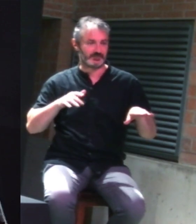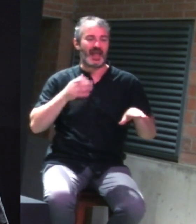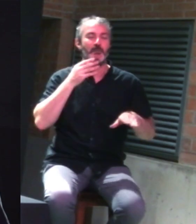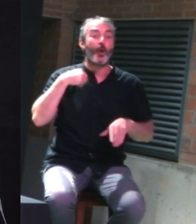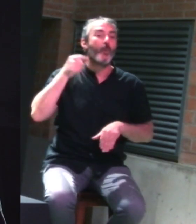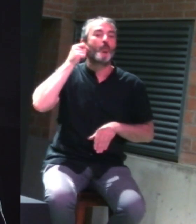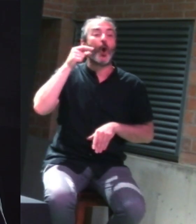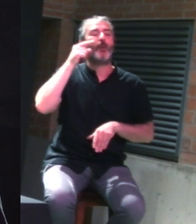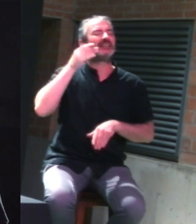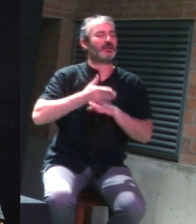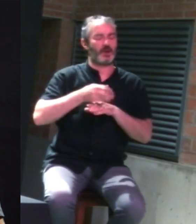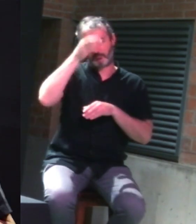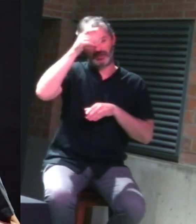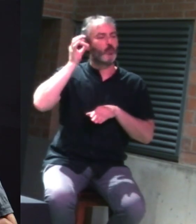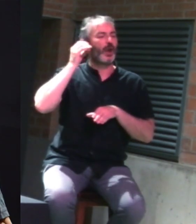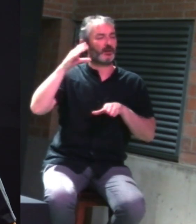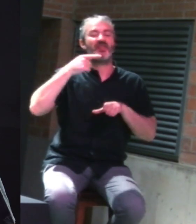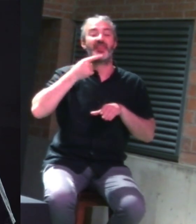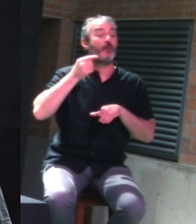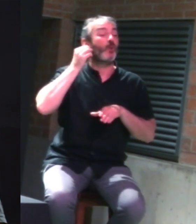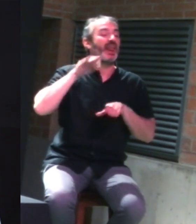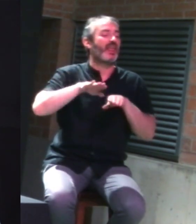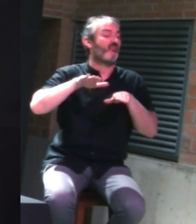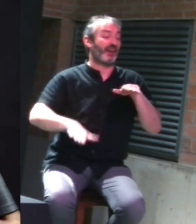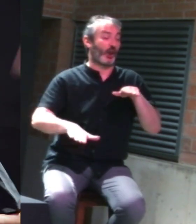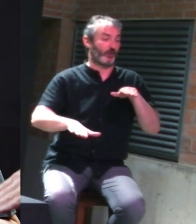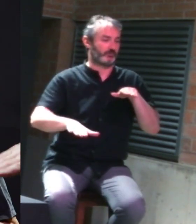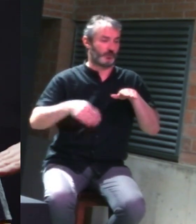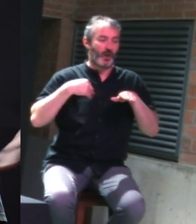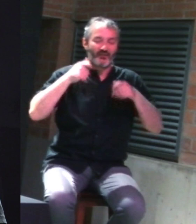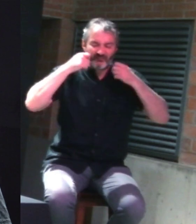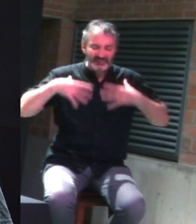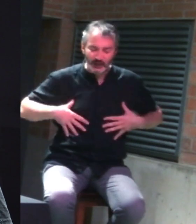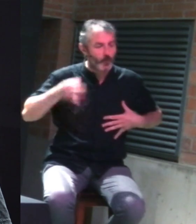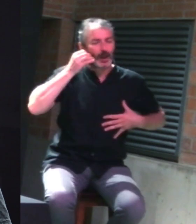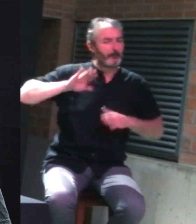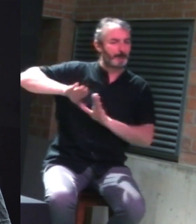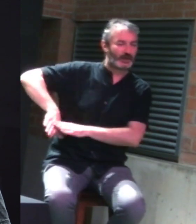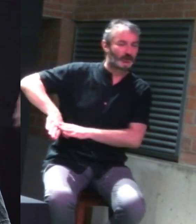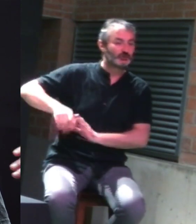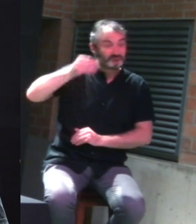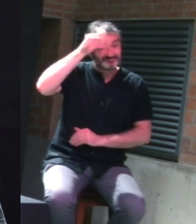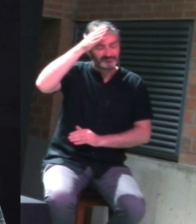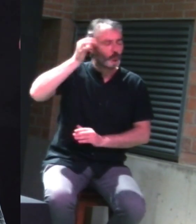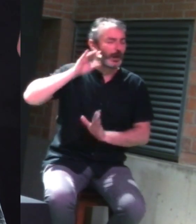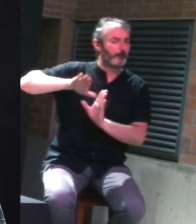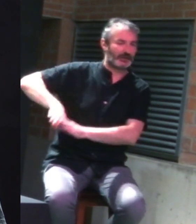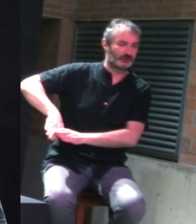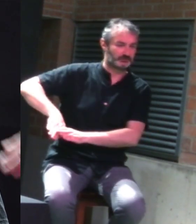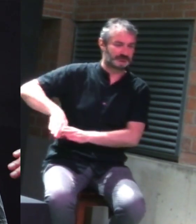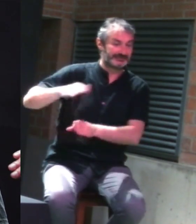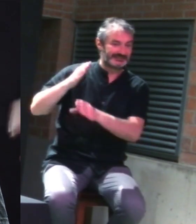como intelectual. O sea, las mujeres eran inferiores tanto desde el punto de vista físico como desde el punto de vista